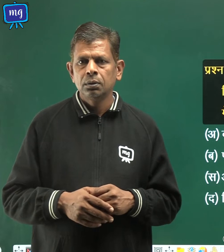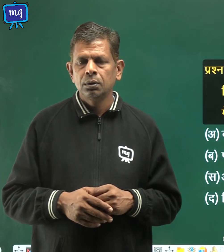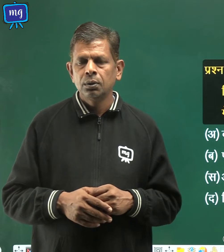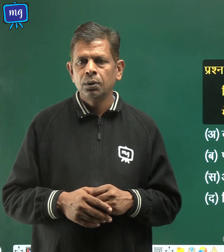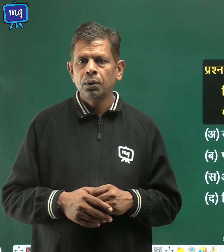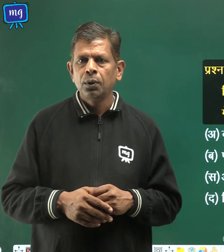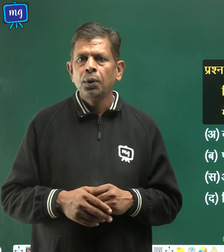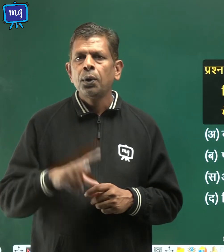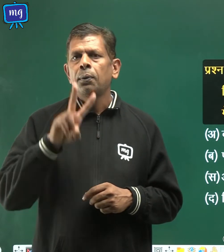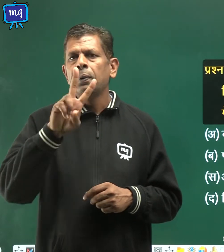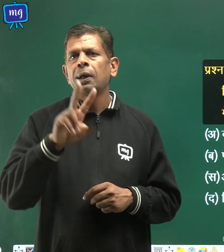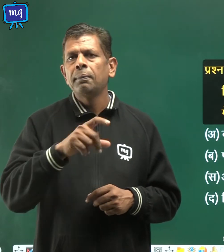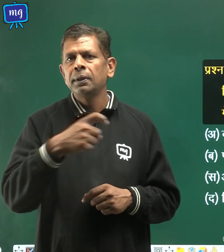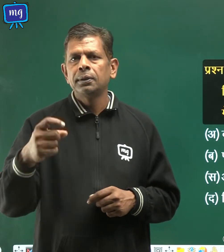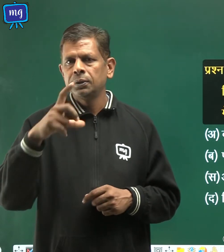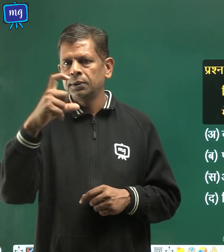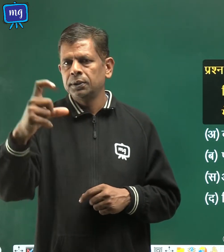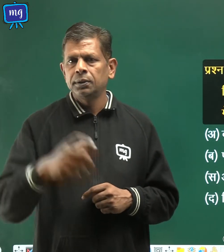विटामिन सी,